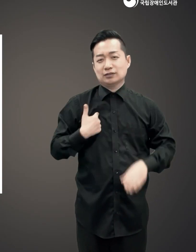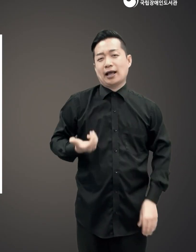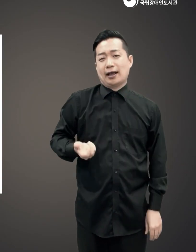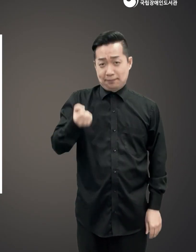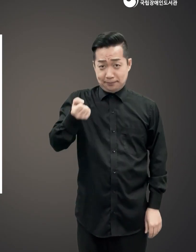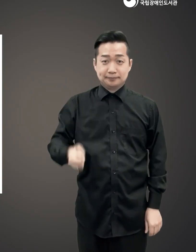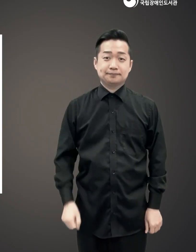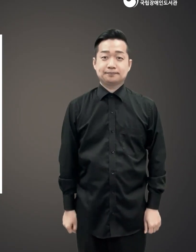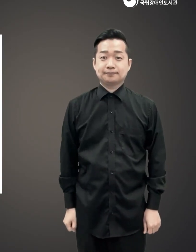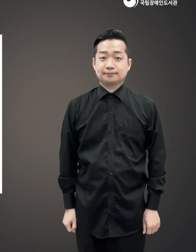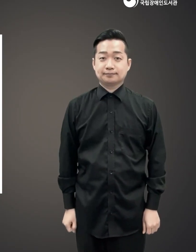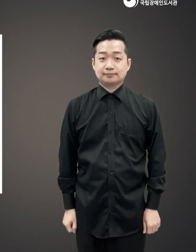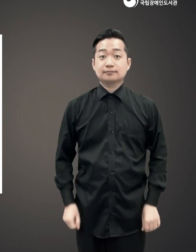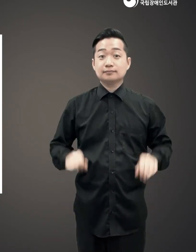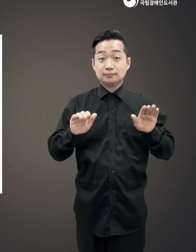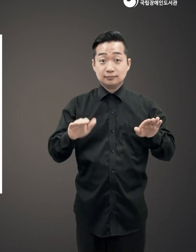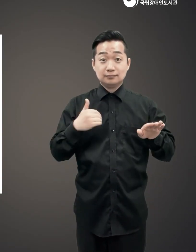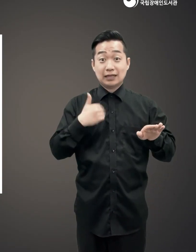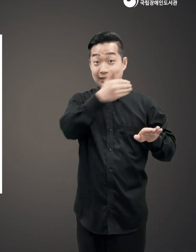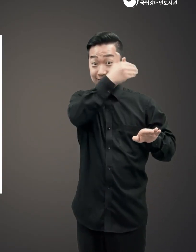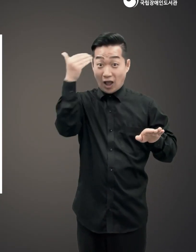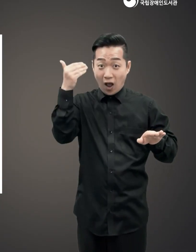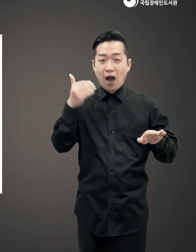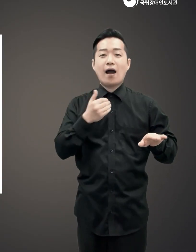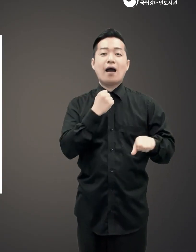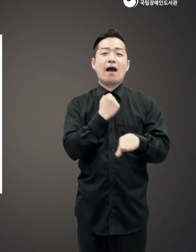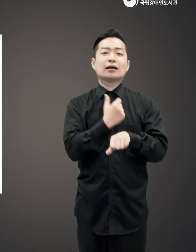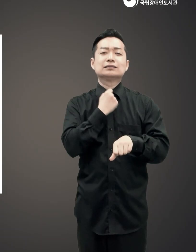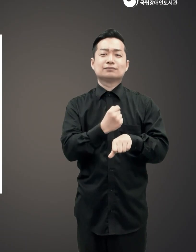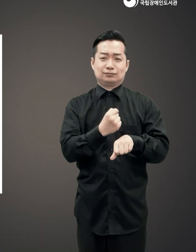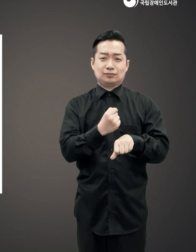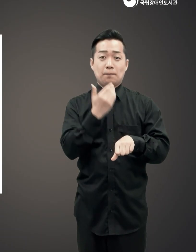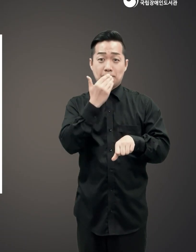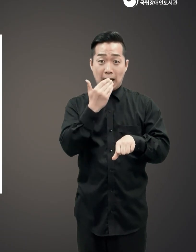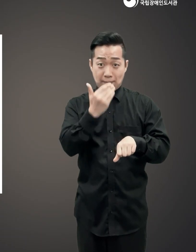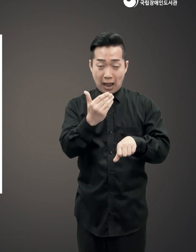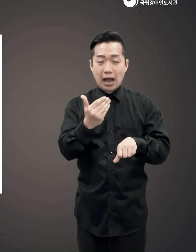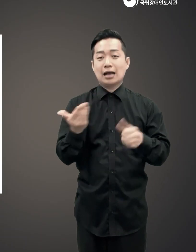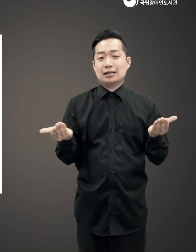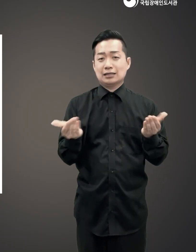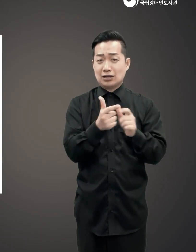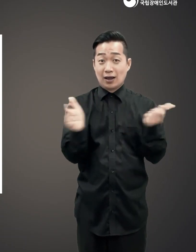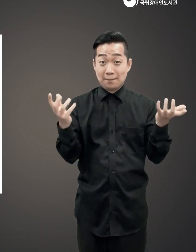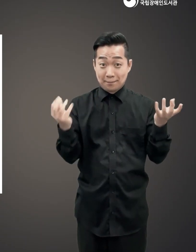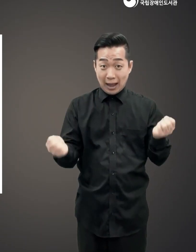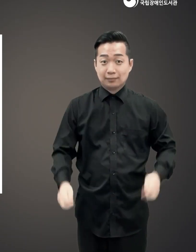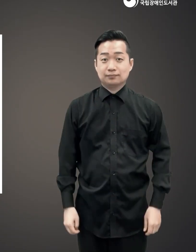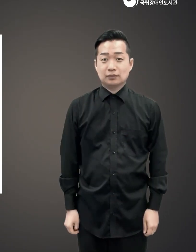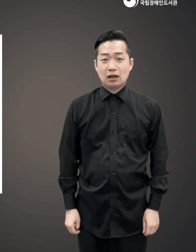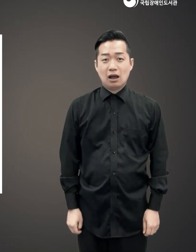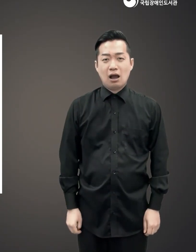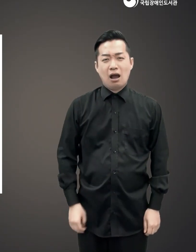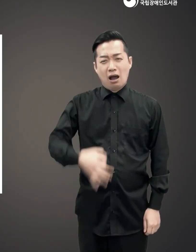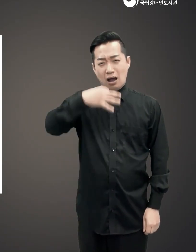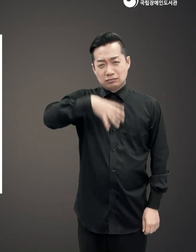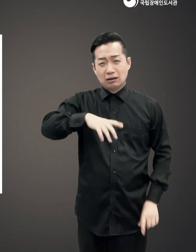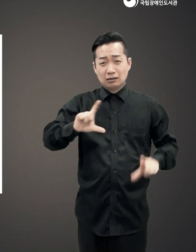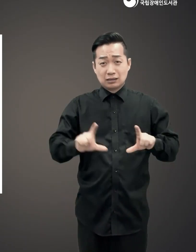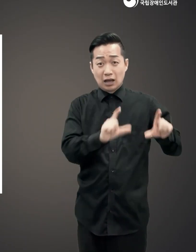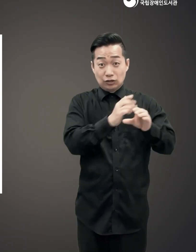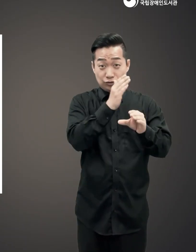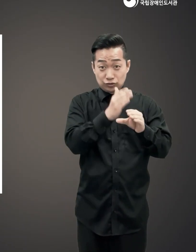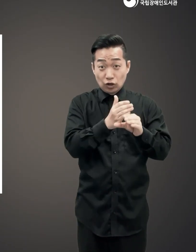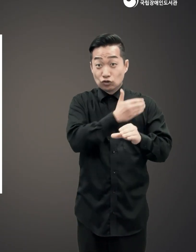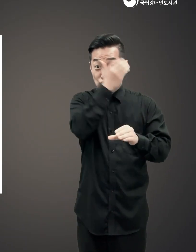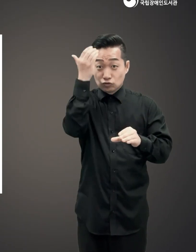때문이다. 아직 나는 젊고 하고 싶고 할 수 있는 게 많다. 각박한 현실에도 꿈을